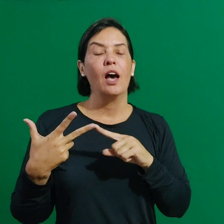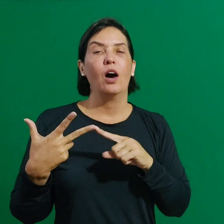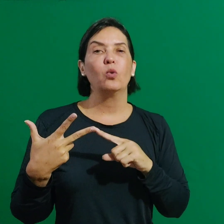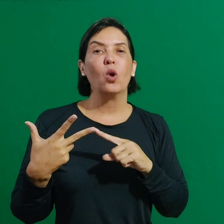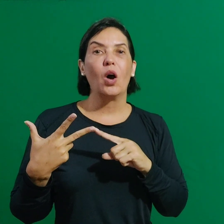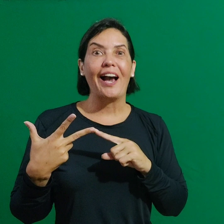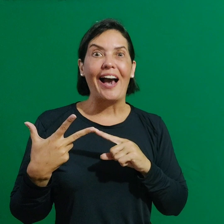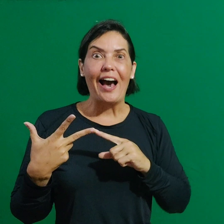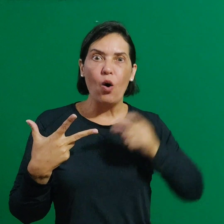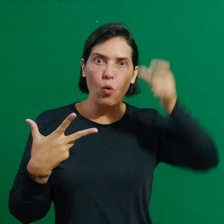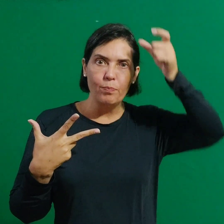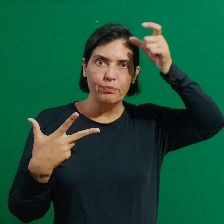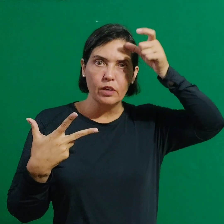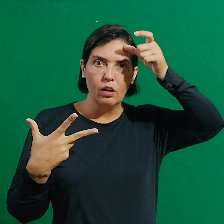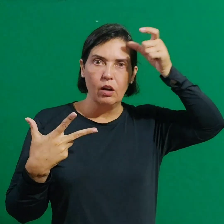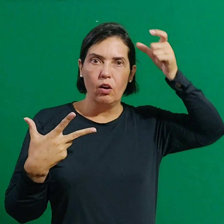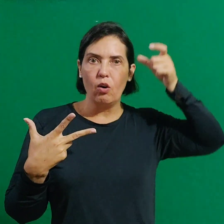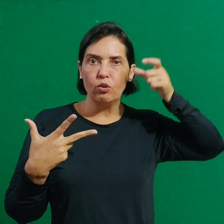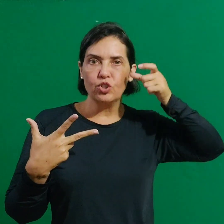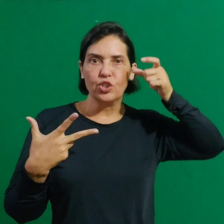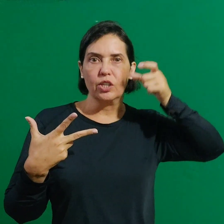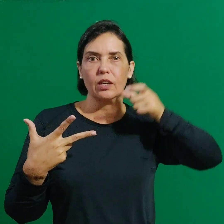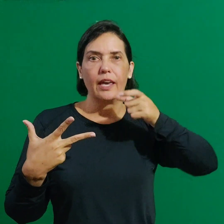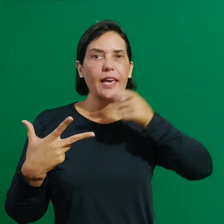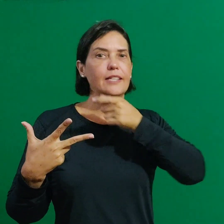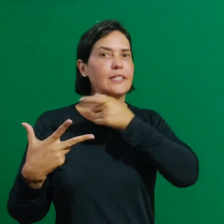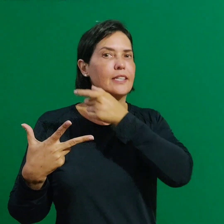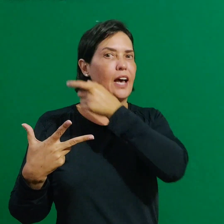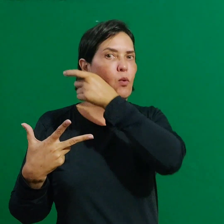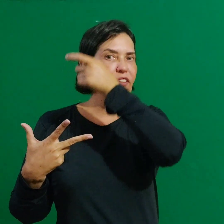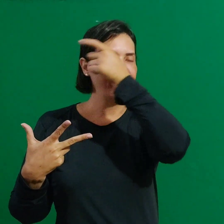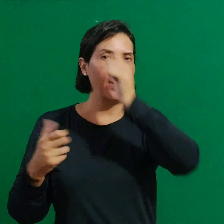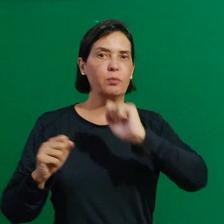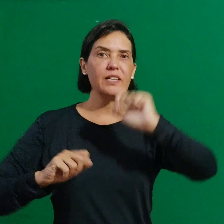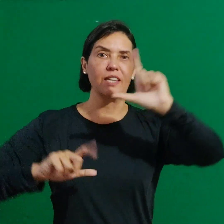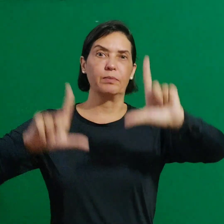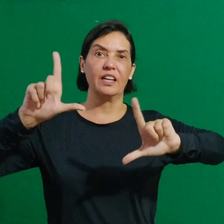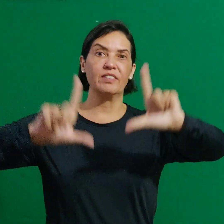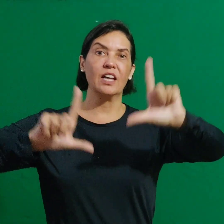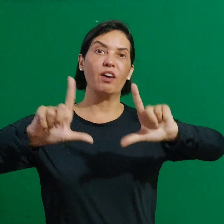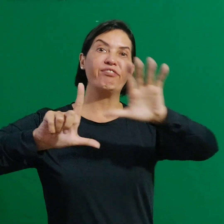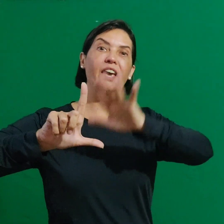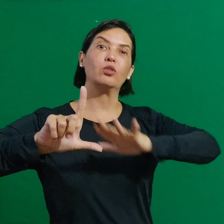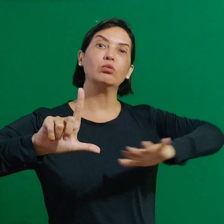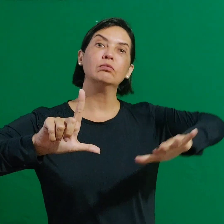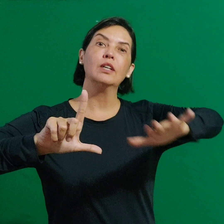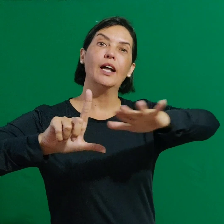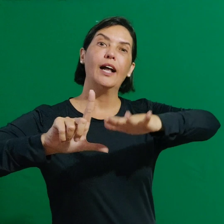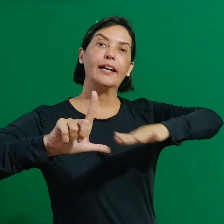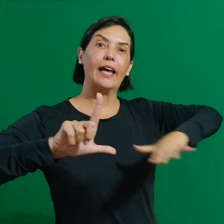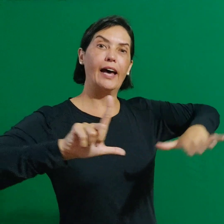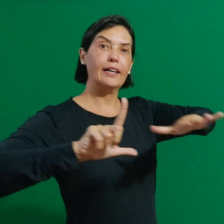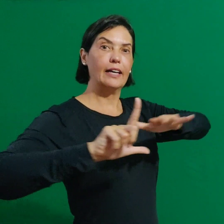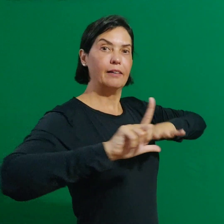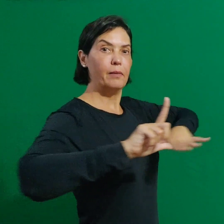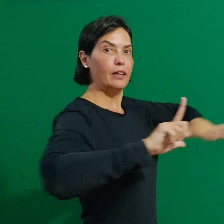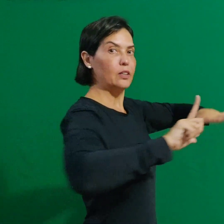o local onde esse sinal é feito, por exemplo, televisão é feito